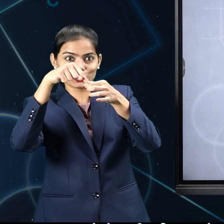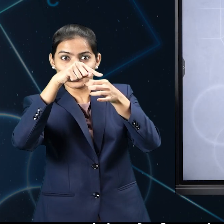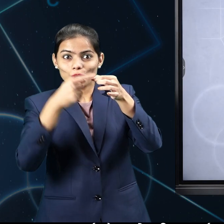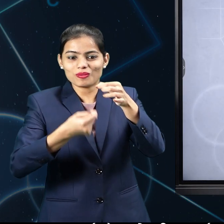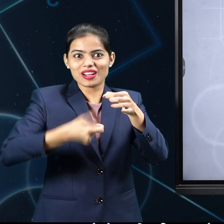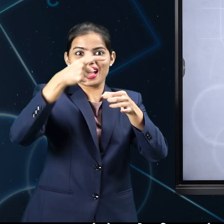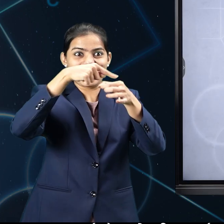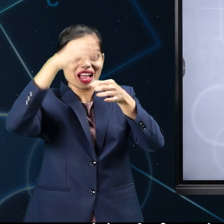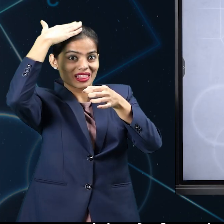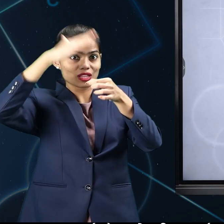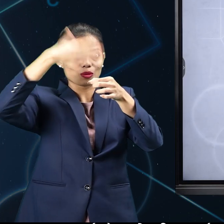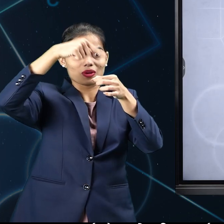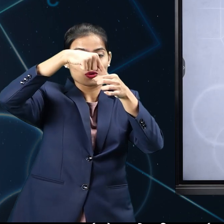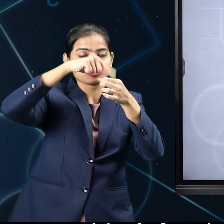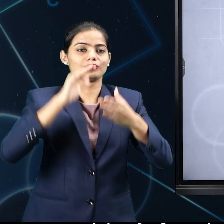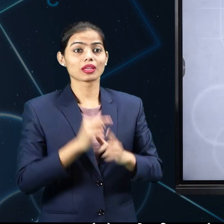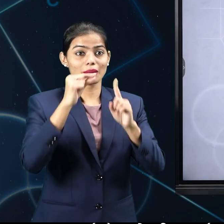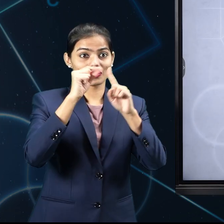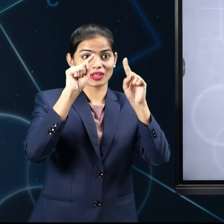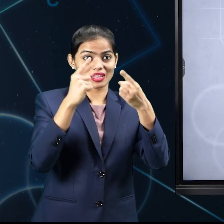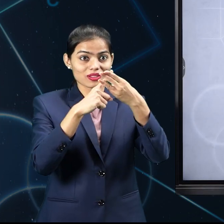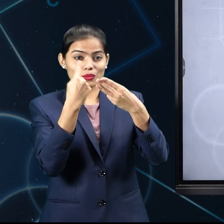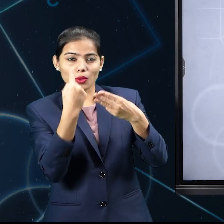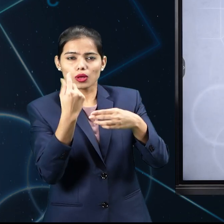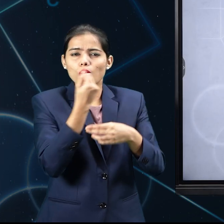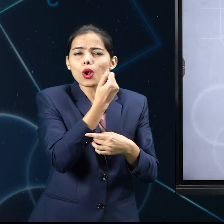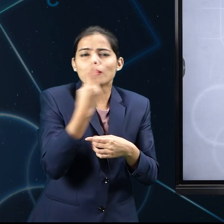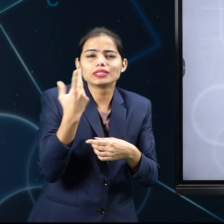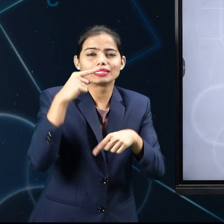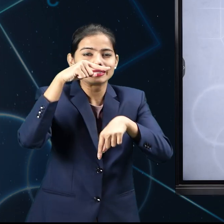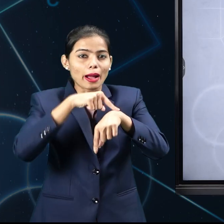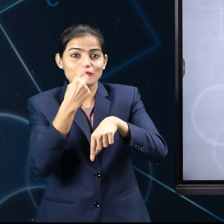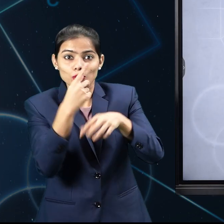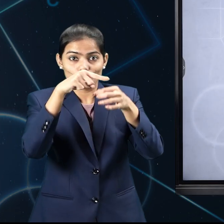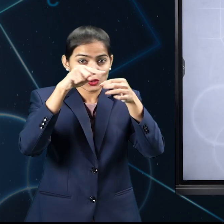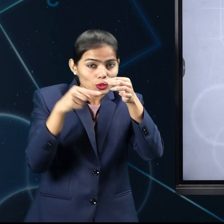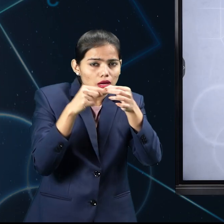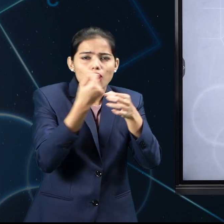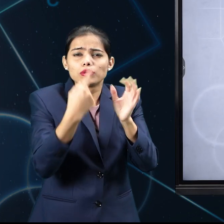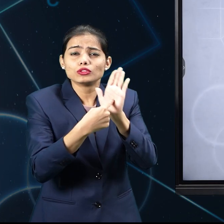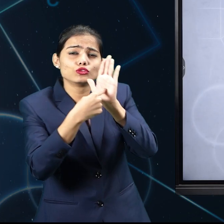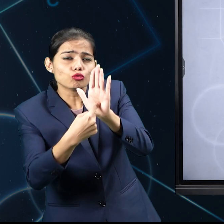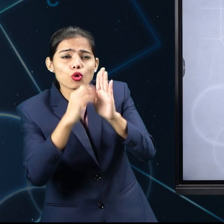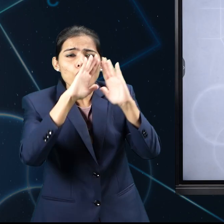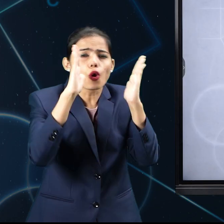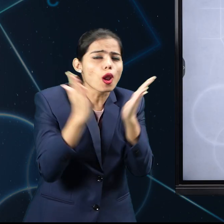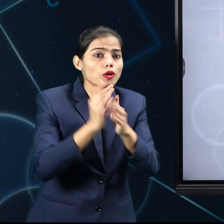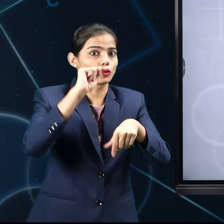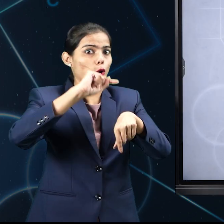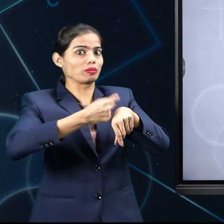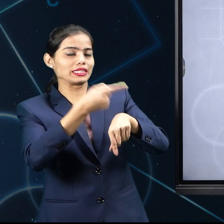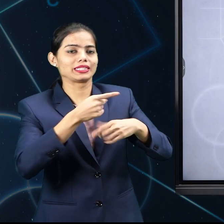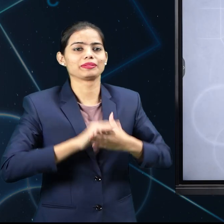बाय एकूण प्रयोगांची संख्या. म्हणून 100 डिवायडेड बाय 500 इज इक्वल टू 1/5